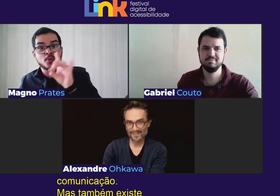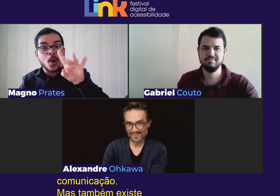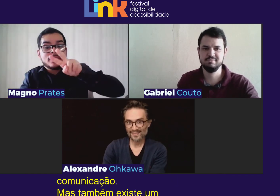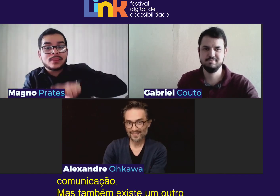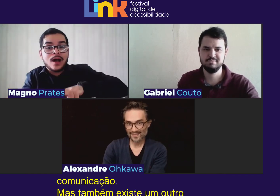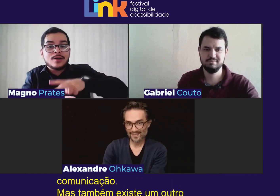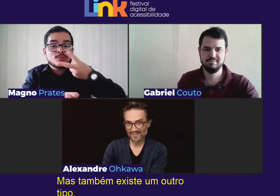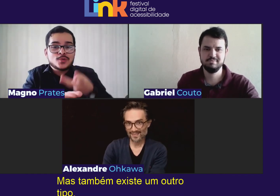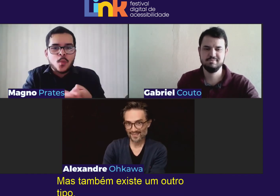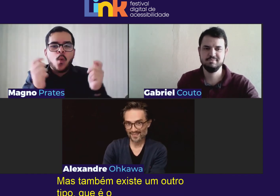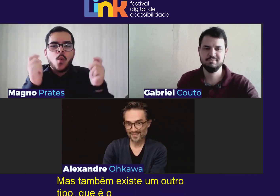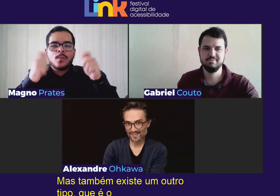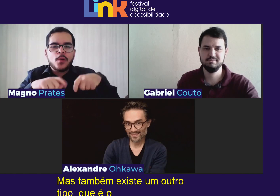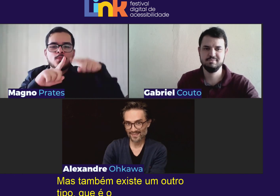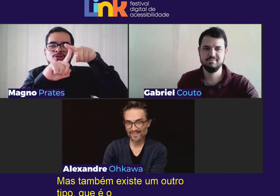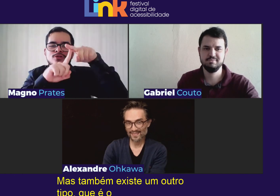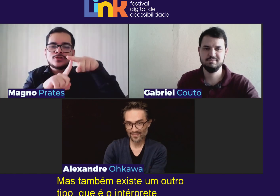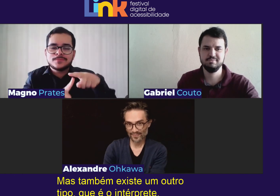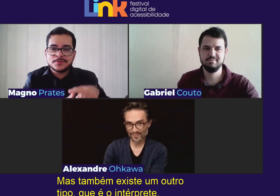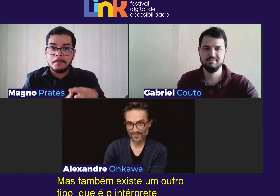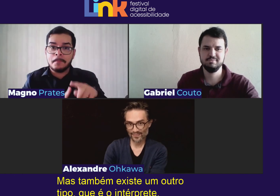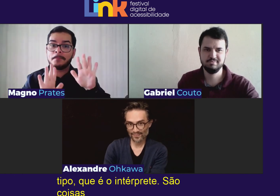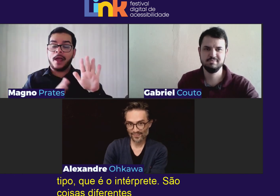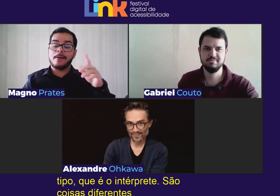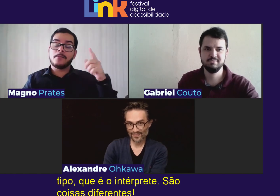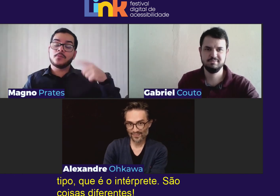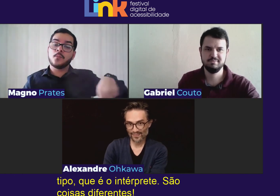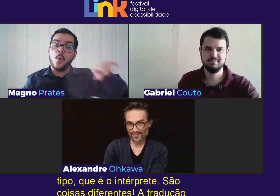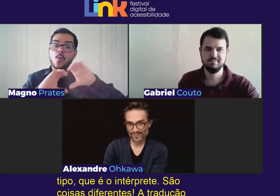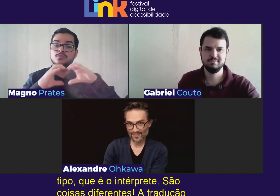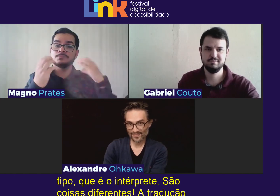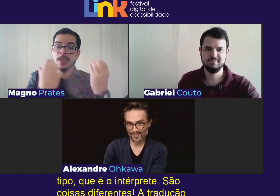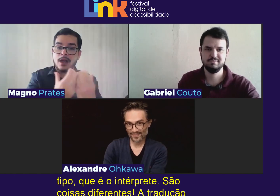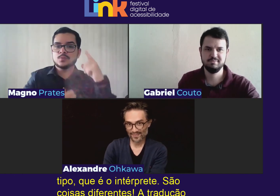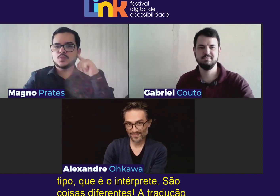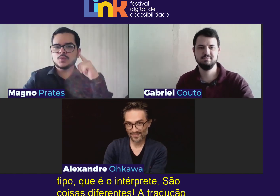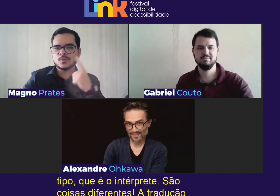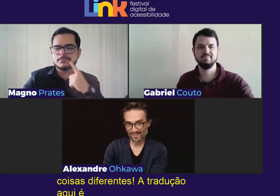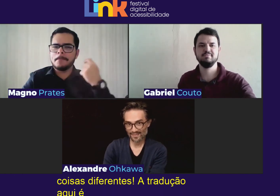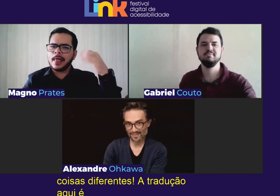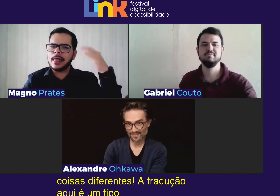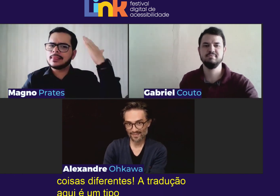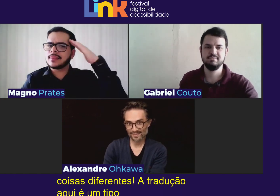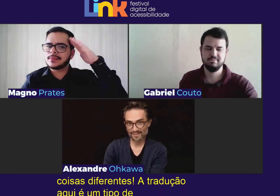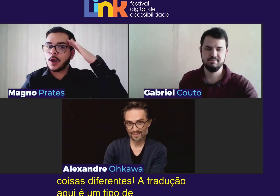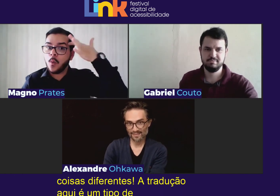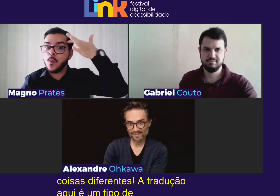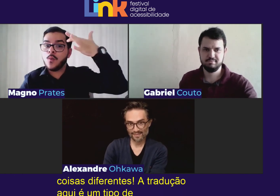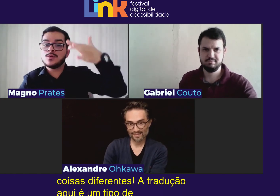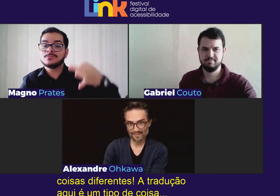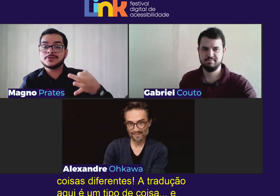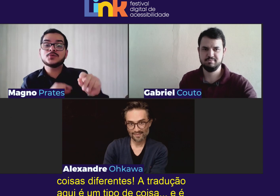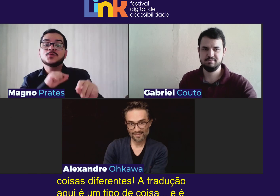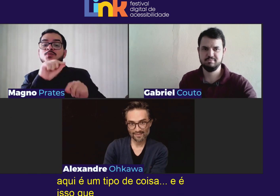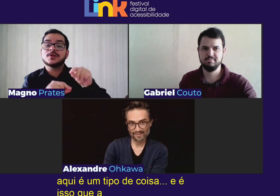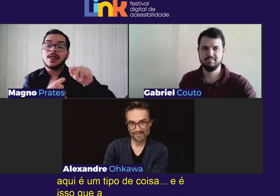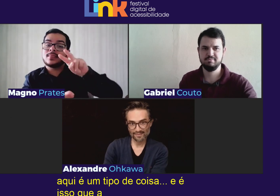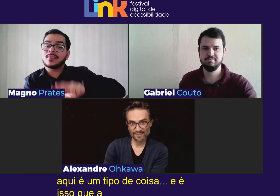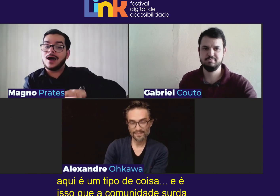coisas diferentes. A tradução aqui é um tipo de coisa. E é isso que a comunidade surda precisa entender. Compreender